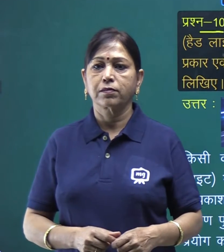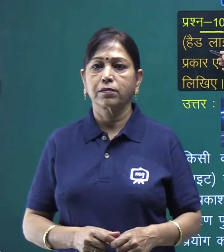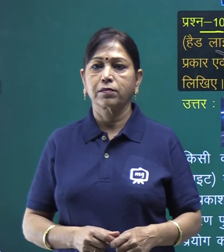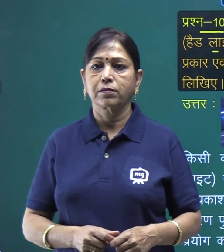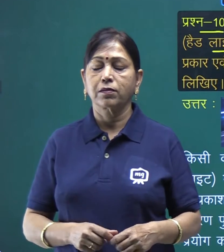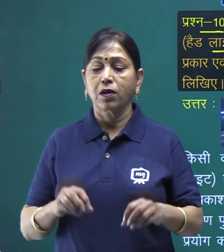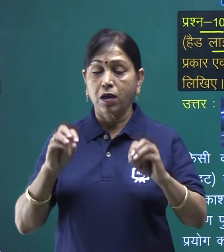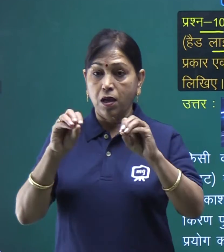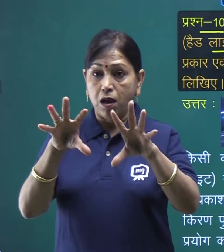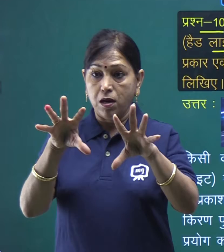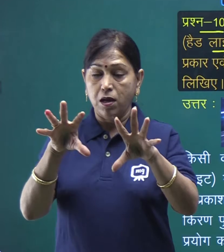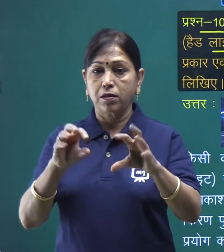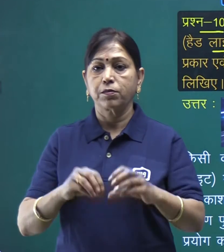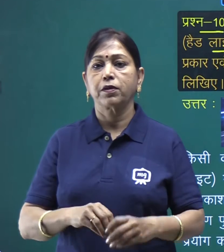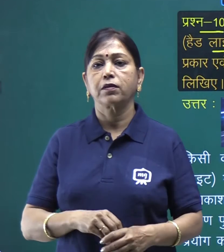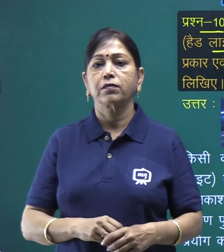अग्रदीप हेडलाइट में